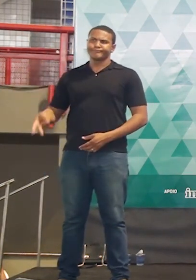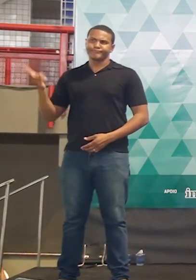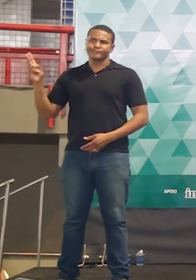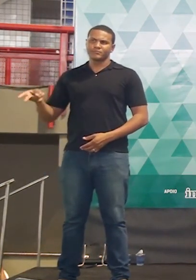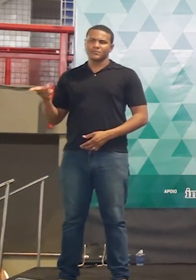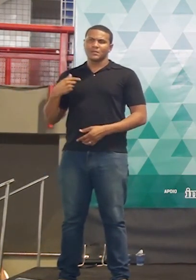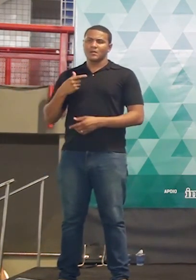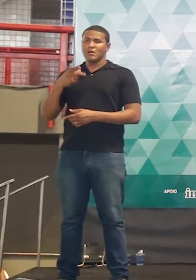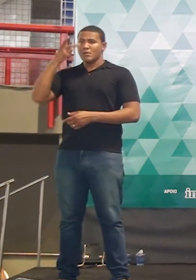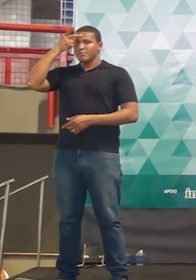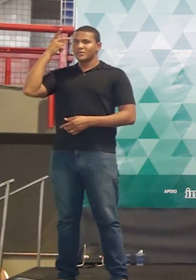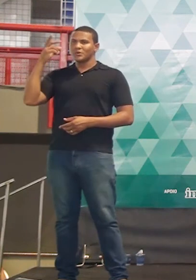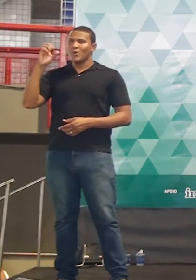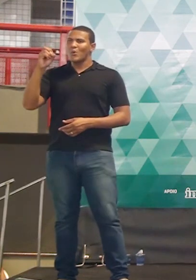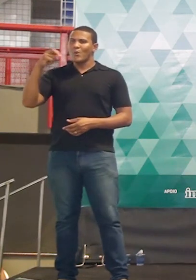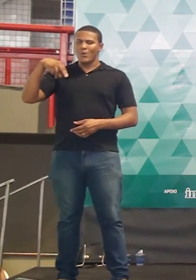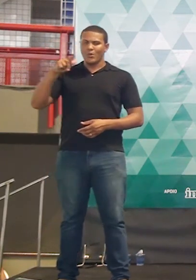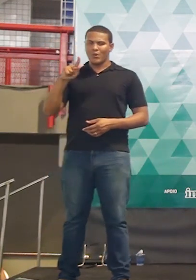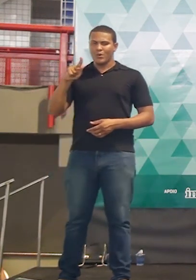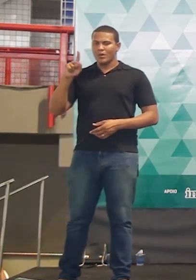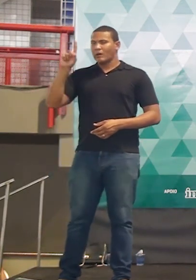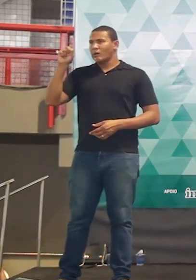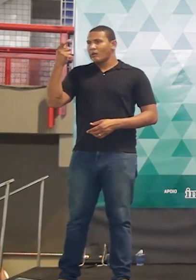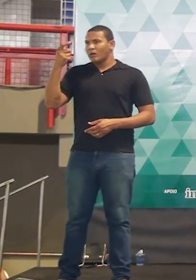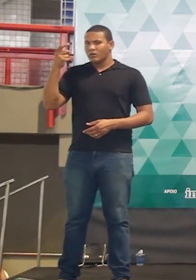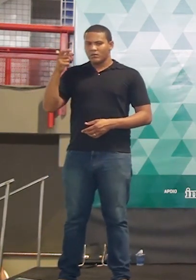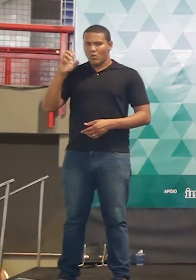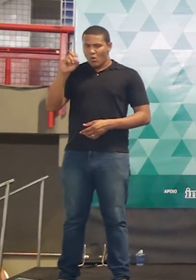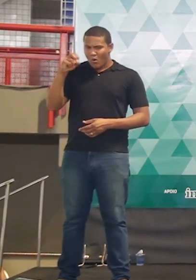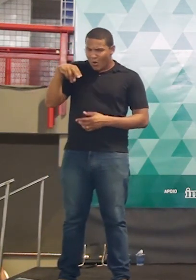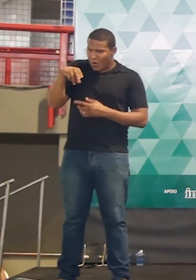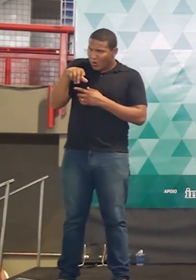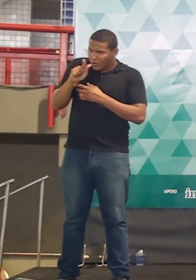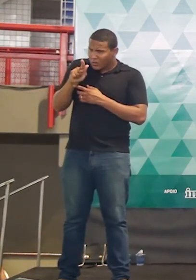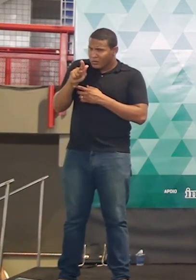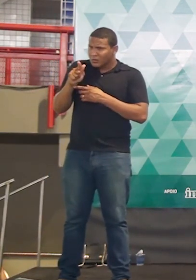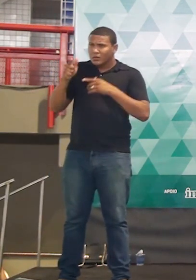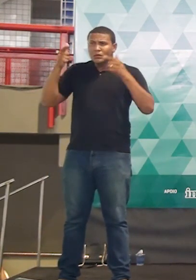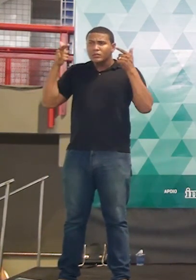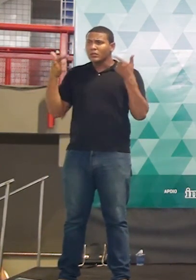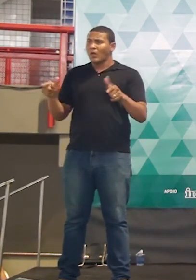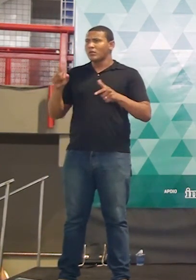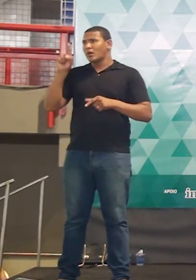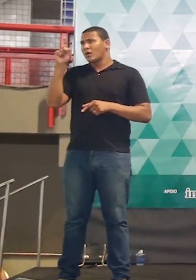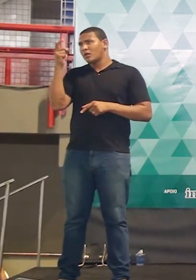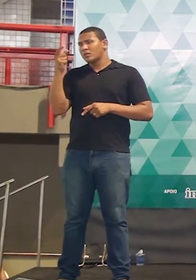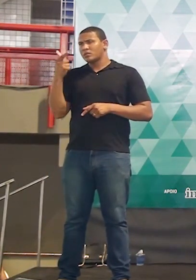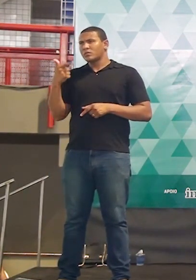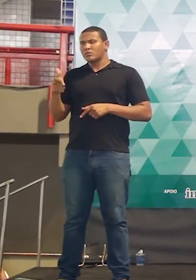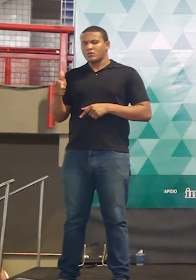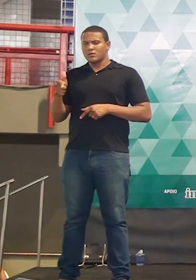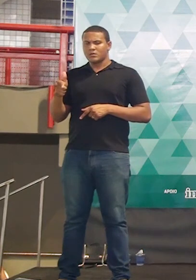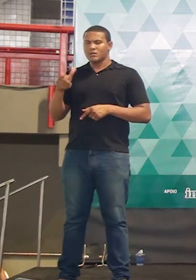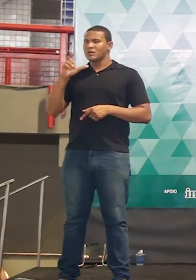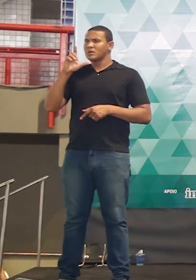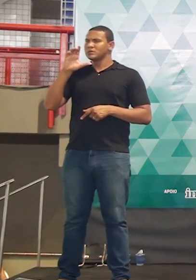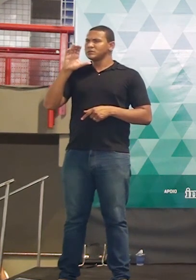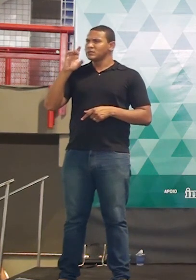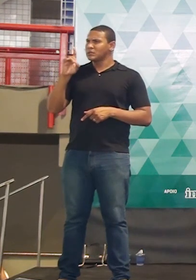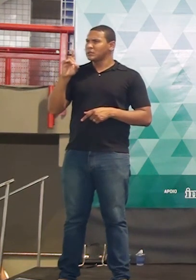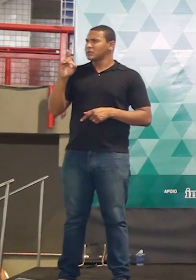a galera coloca o apóstrofe. ONG não tem apóstrofe. CD,